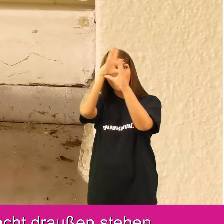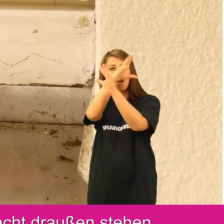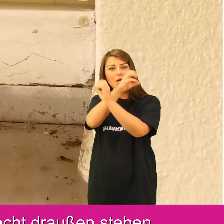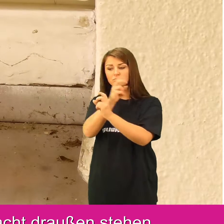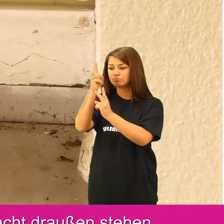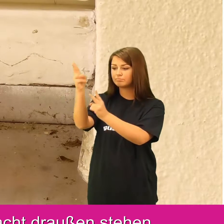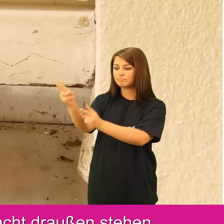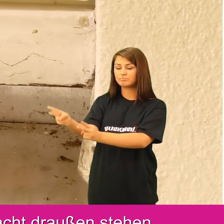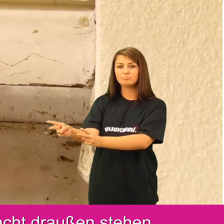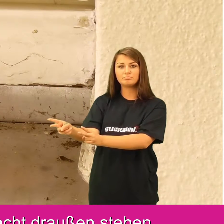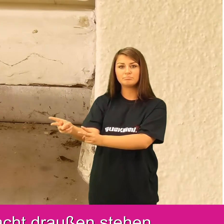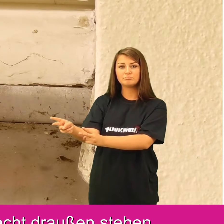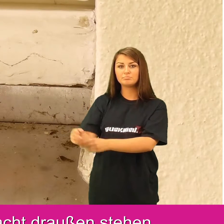Das Glas blieb über Nacht draußen stehen.